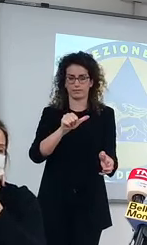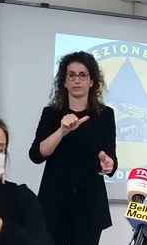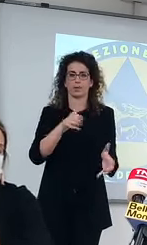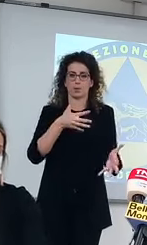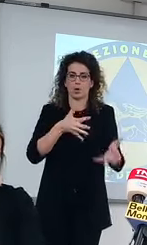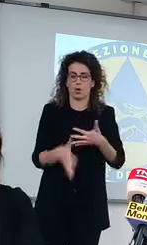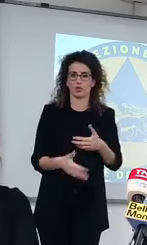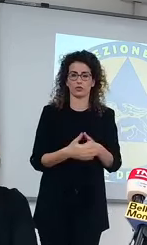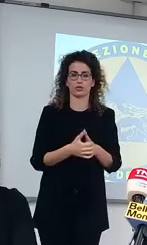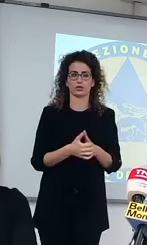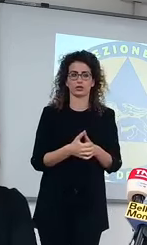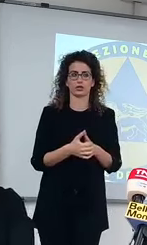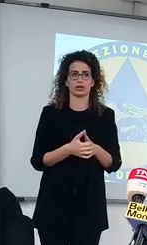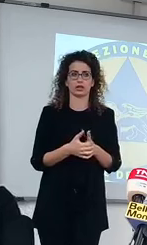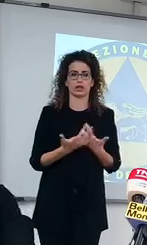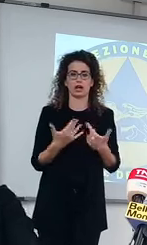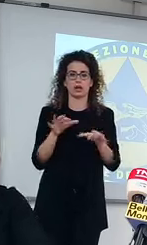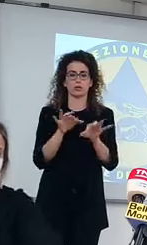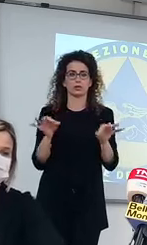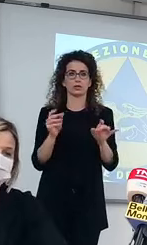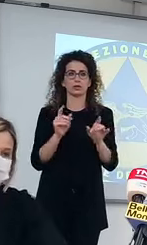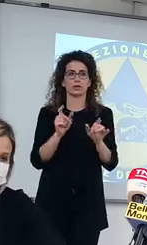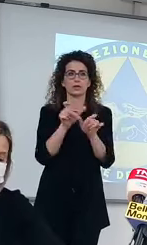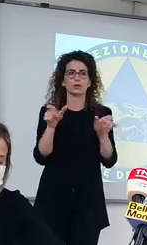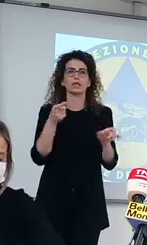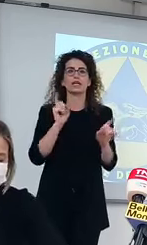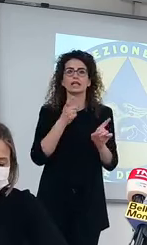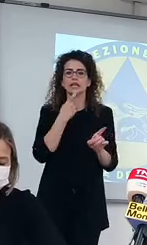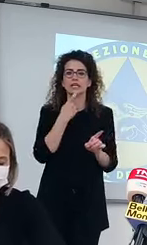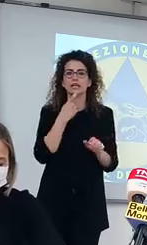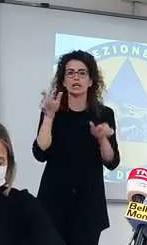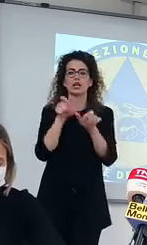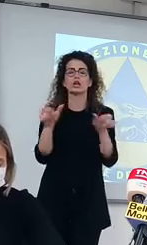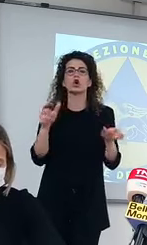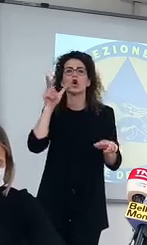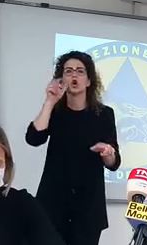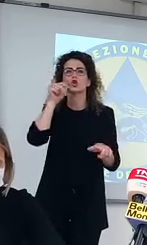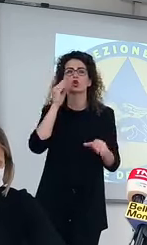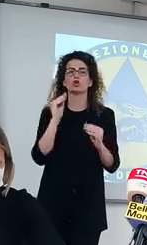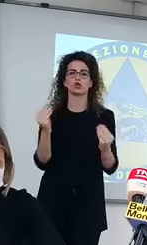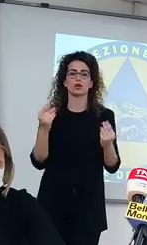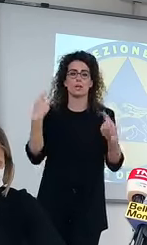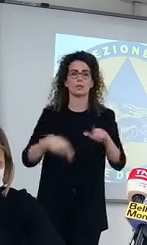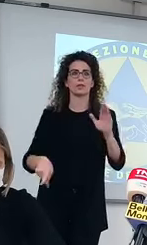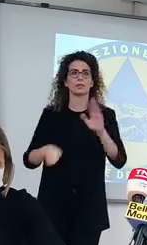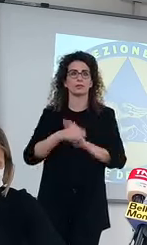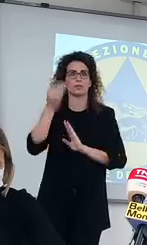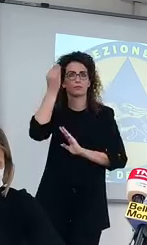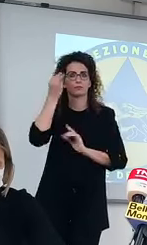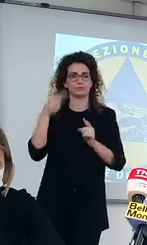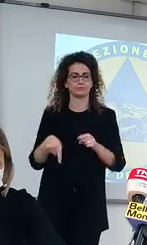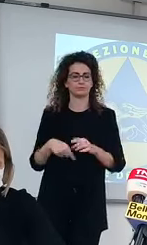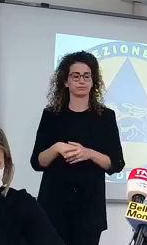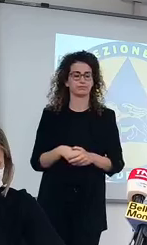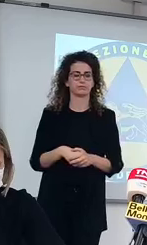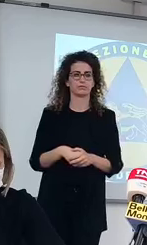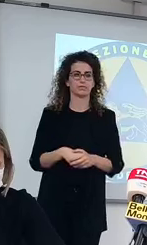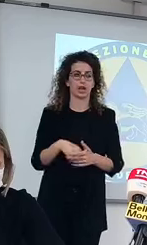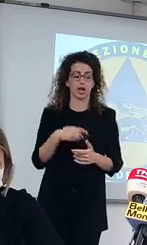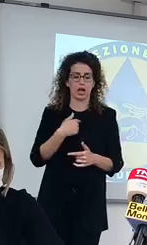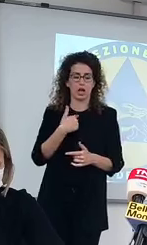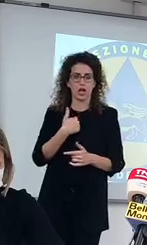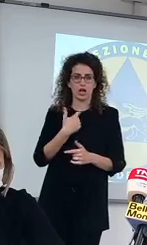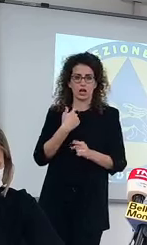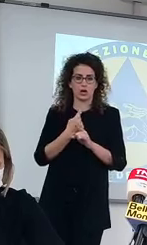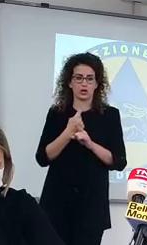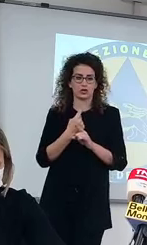profonde si hanno soprattutto sulle donne giovani. Da lì parte il ragionamento, ma non stiamo parlando, guardate, non spetta a me a difendere